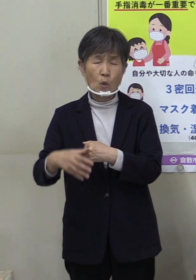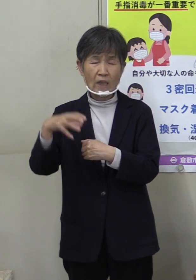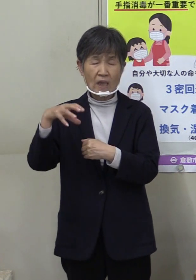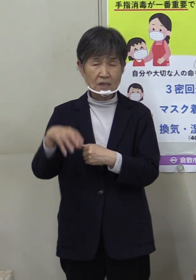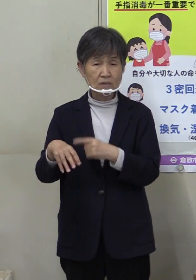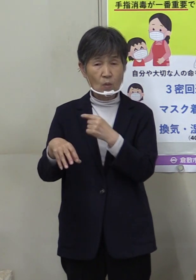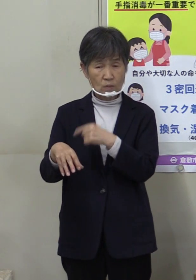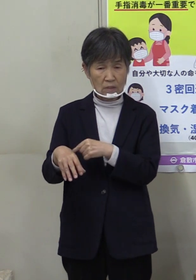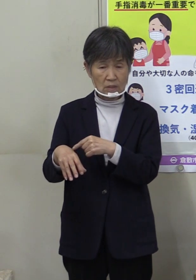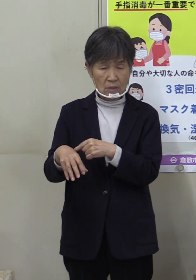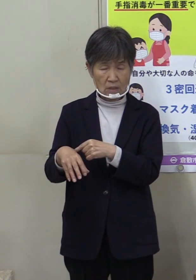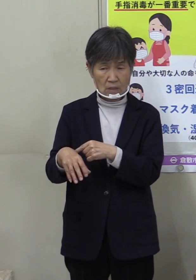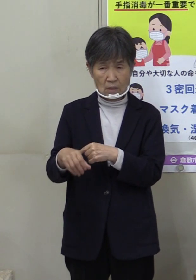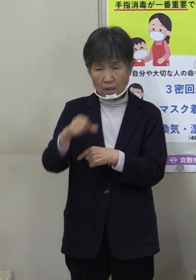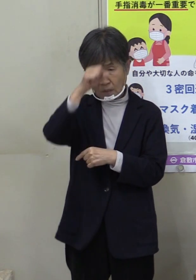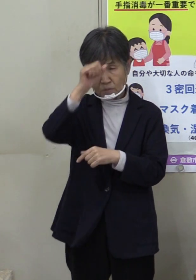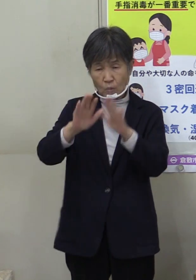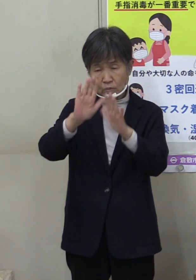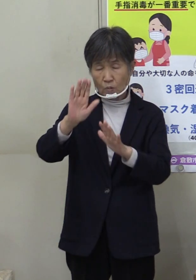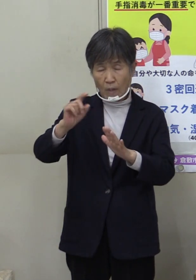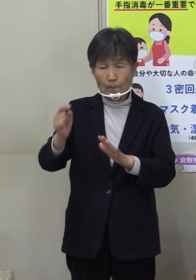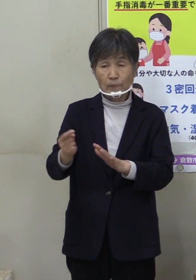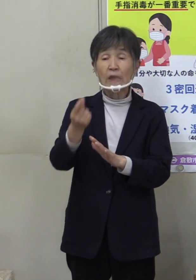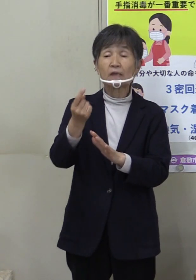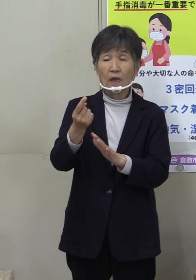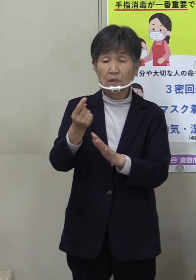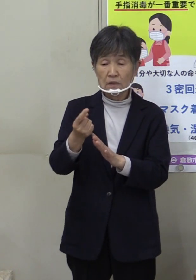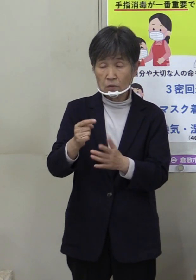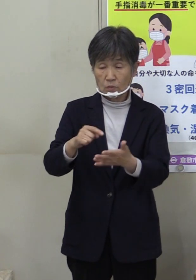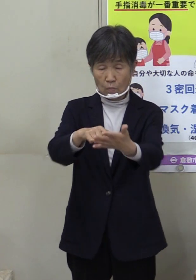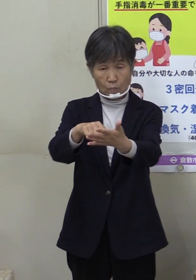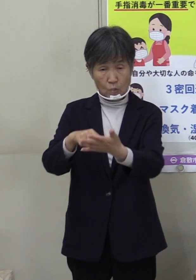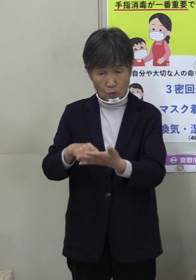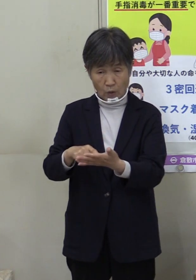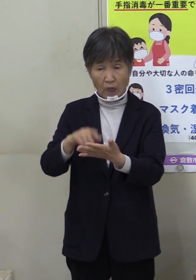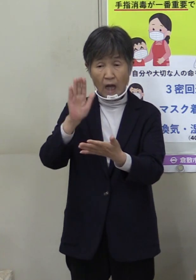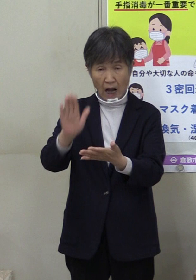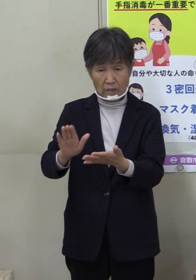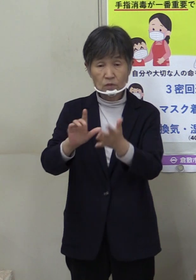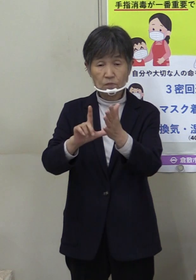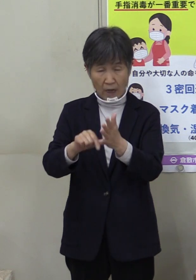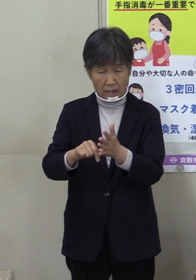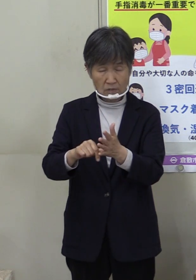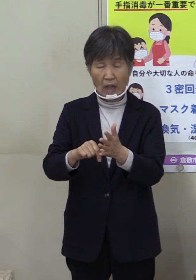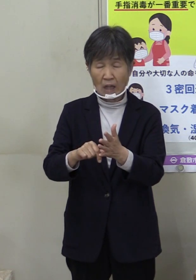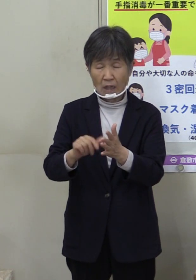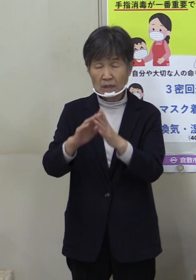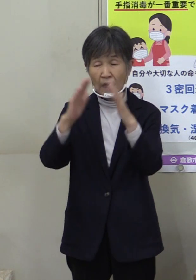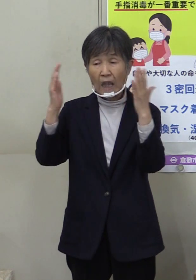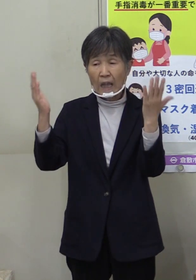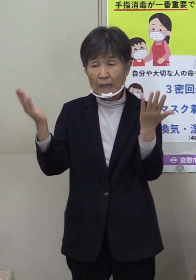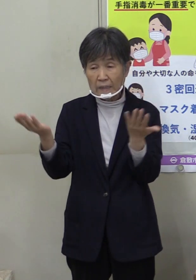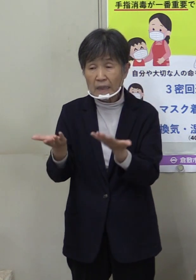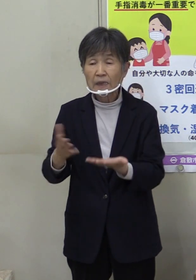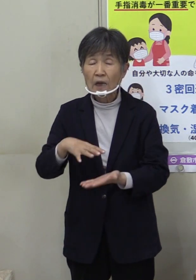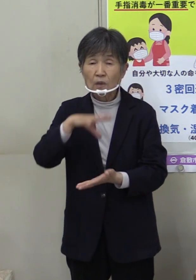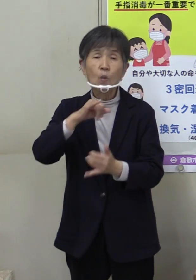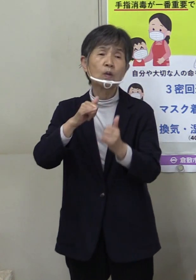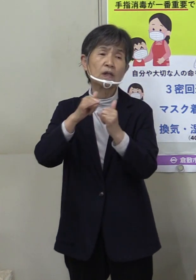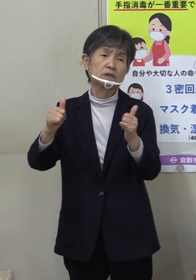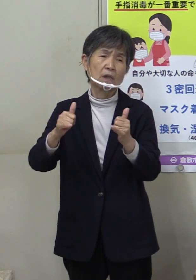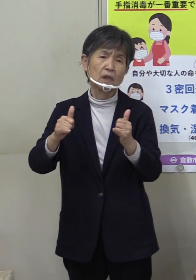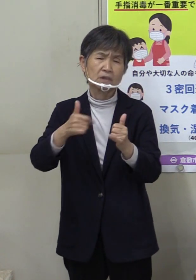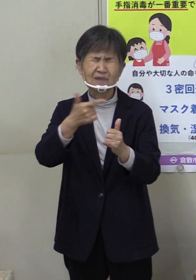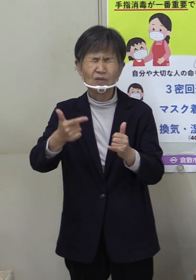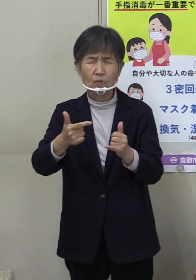あ、症状が出たという方で、届け出がある場合の方は大体が高齢者の方が非常に多くな